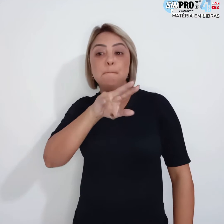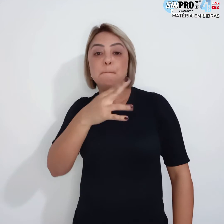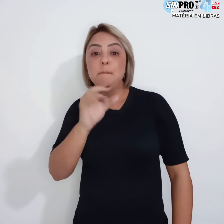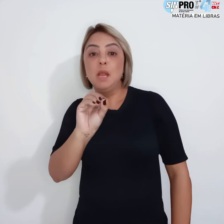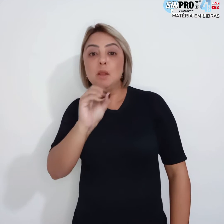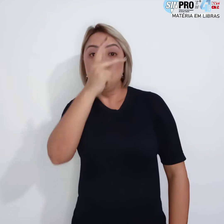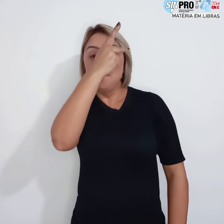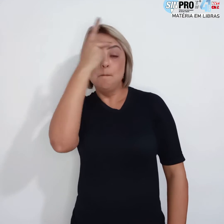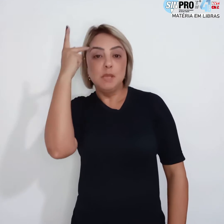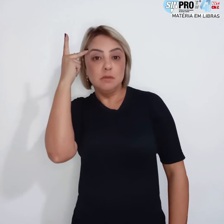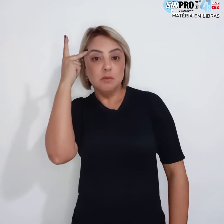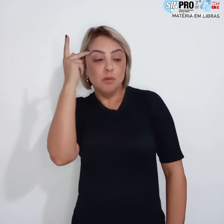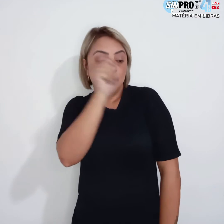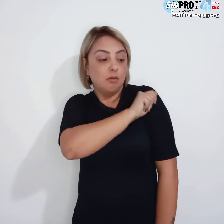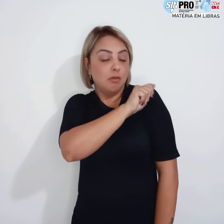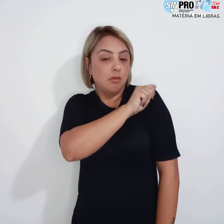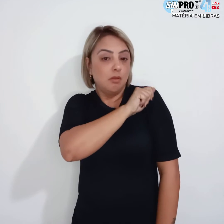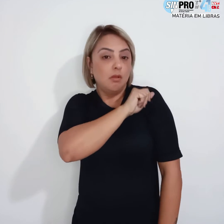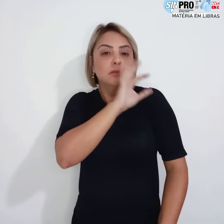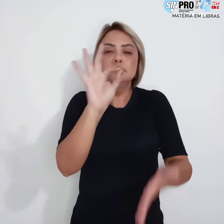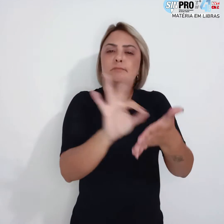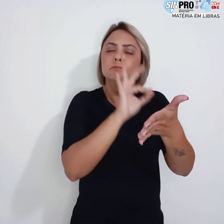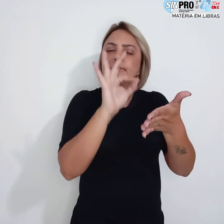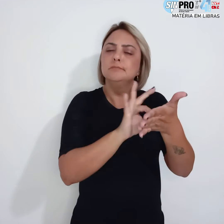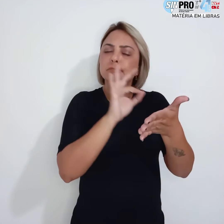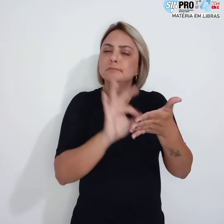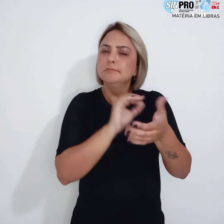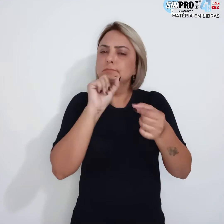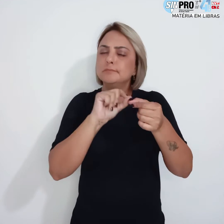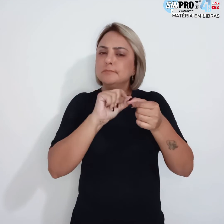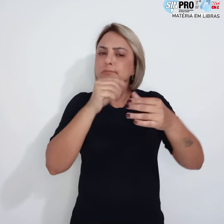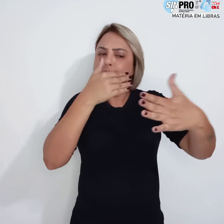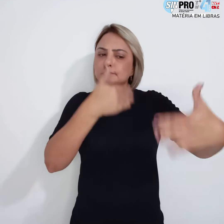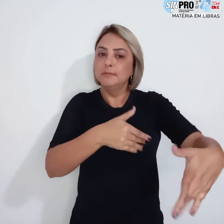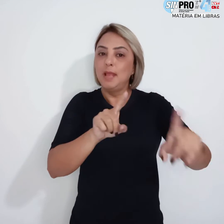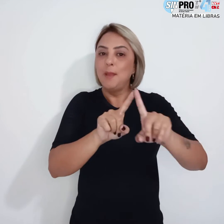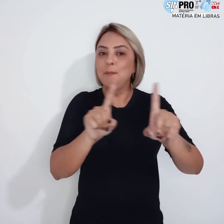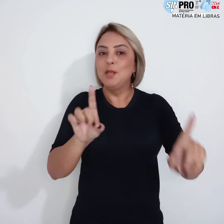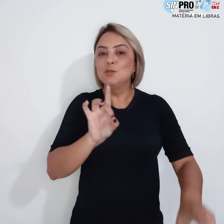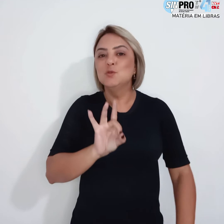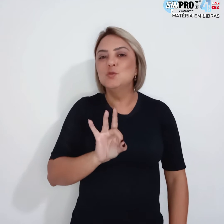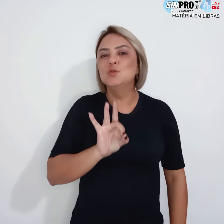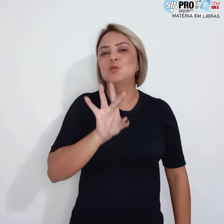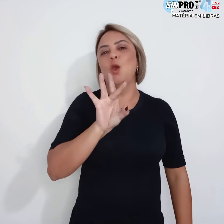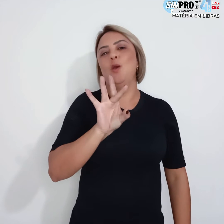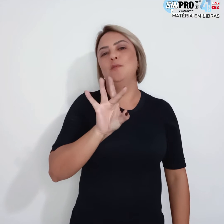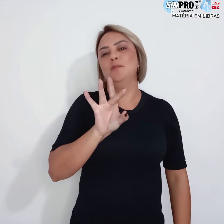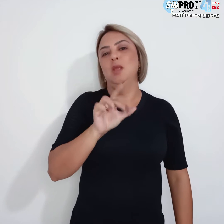5.800.000 estudantes foram inscritos para fazerem as provas, mas somente